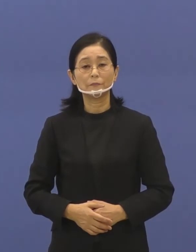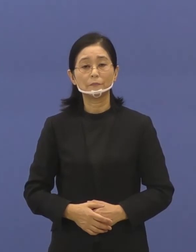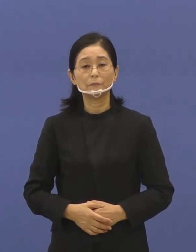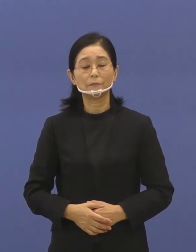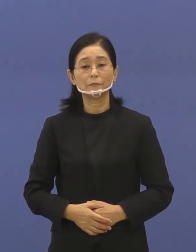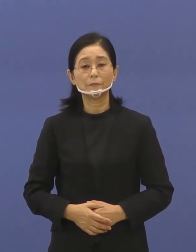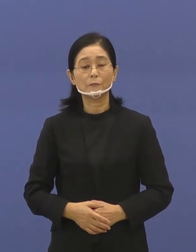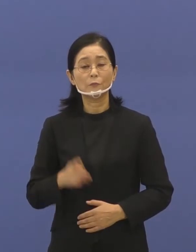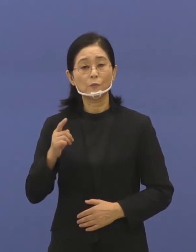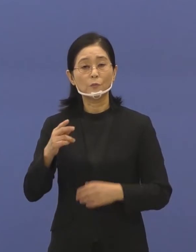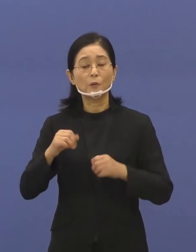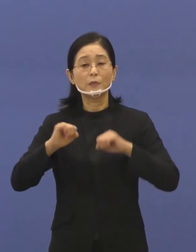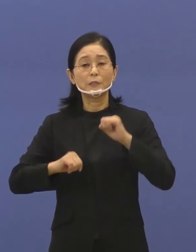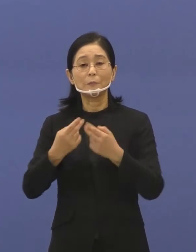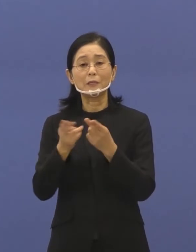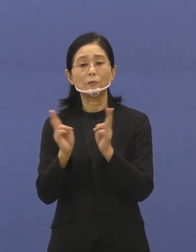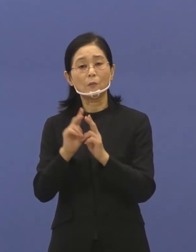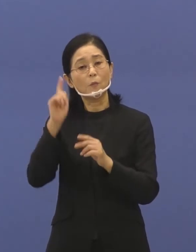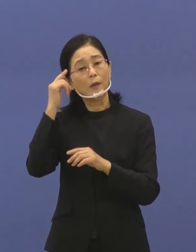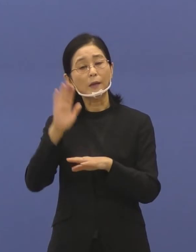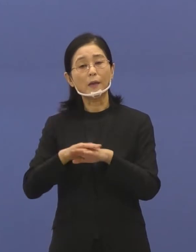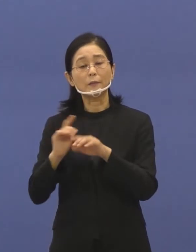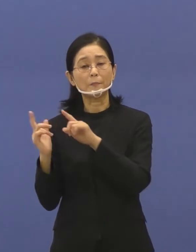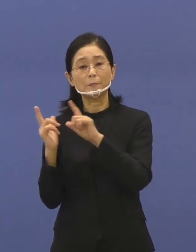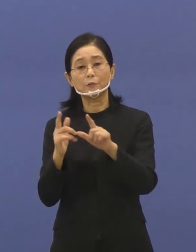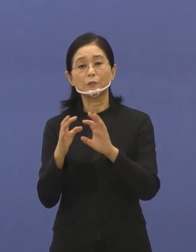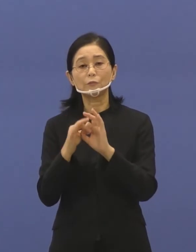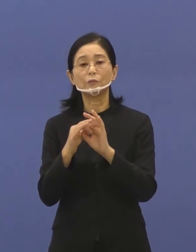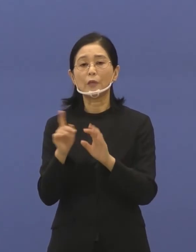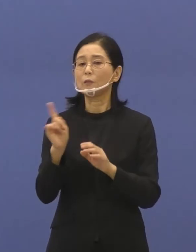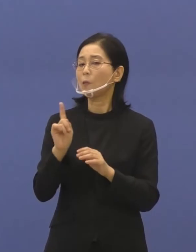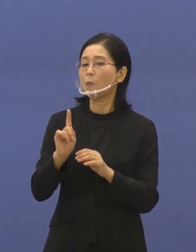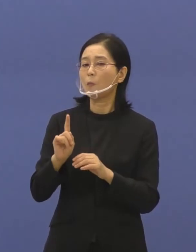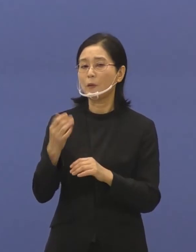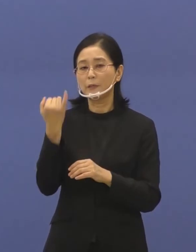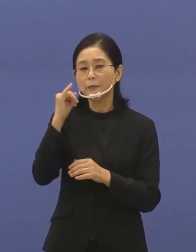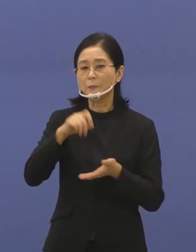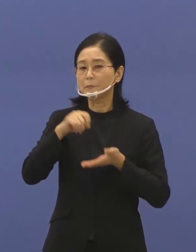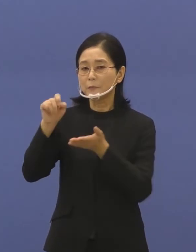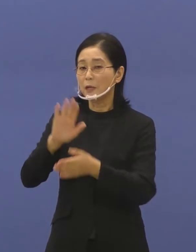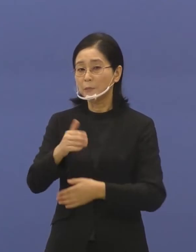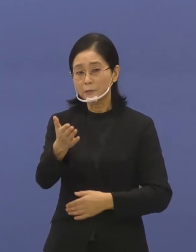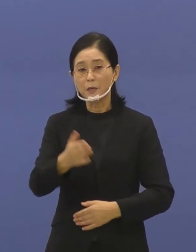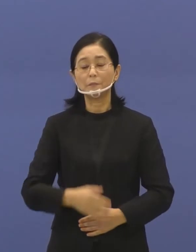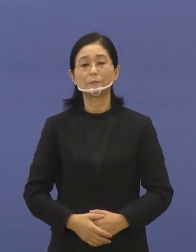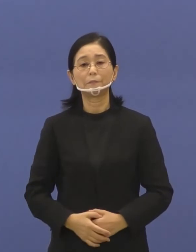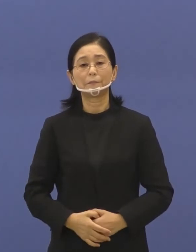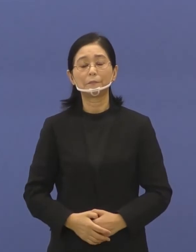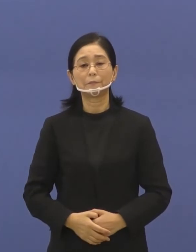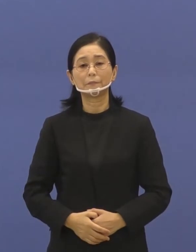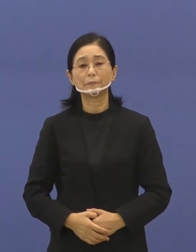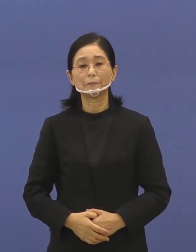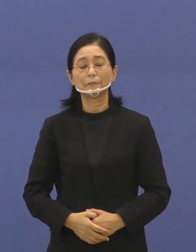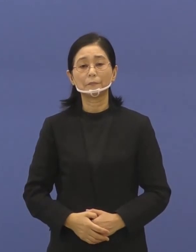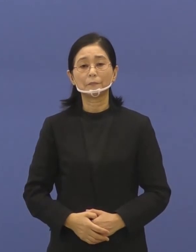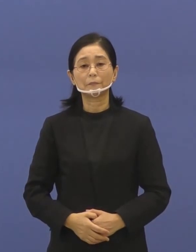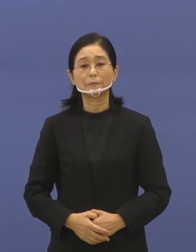主張に対しては、知事はどのように反論されていますか、どういうご意見が持たれていますでしょうか。